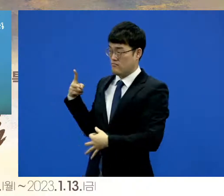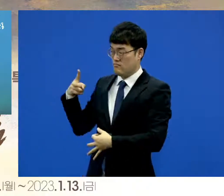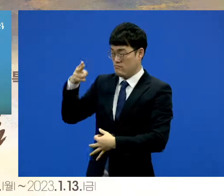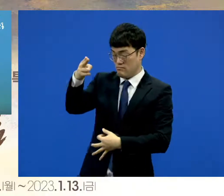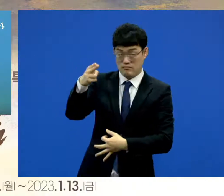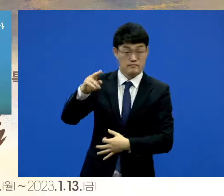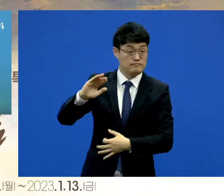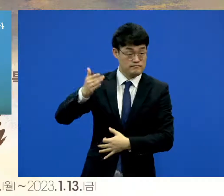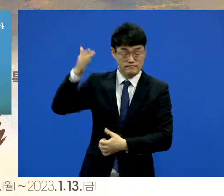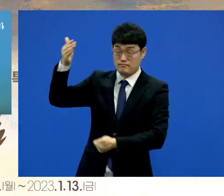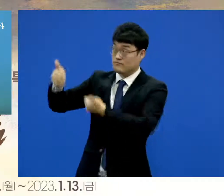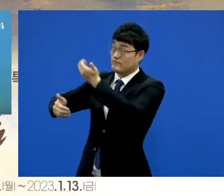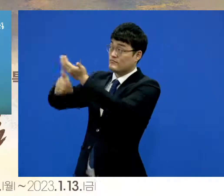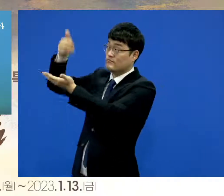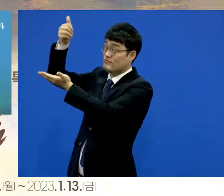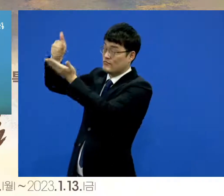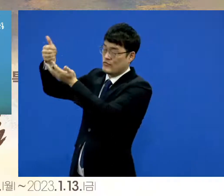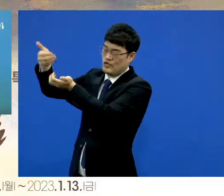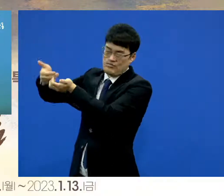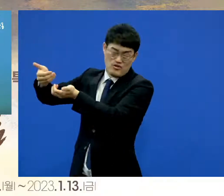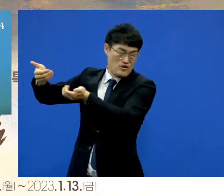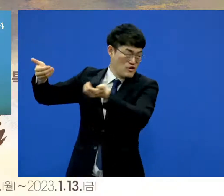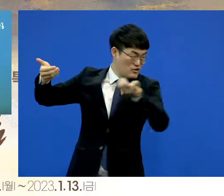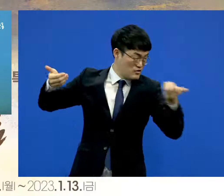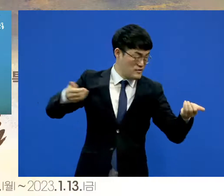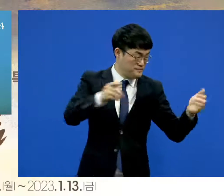멀리 떠나 살던 사람들은